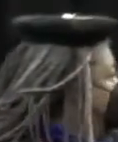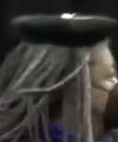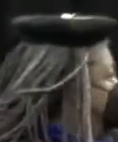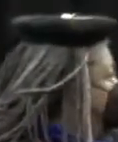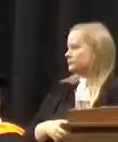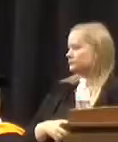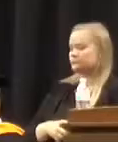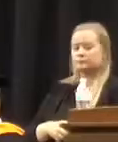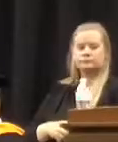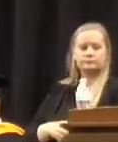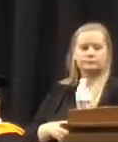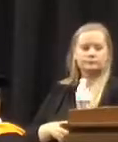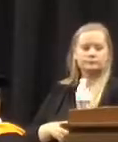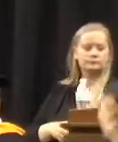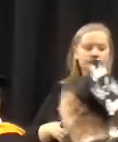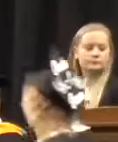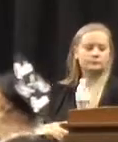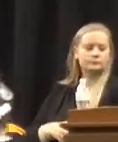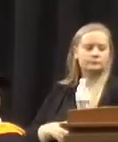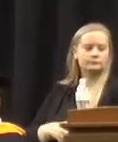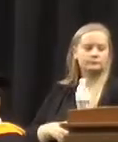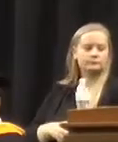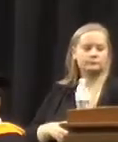Monique Rocha.